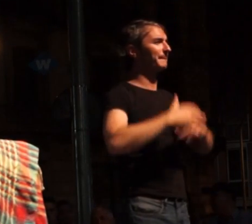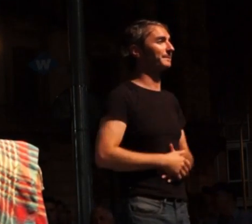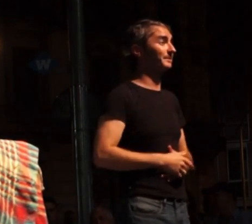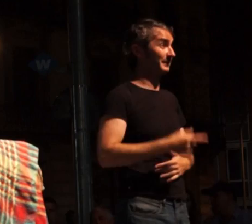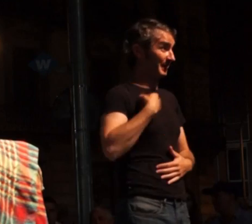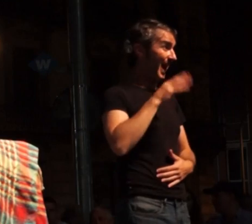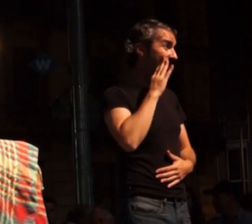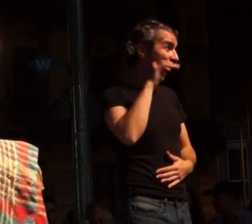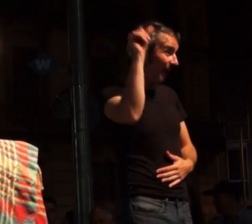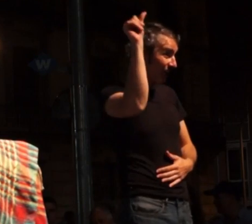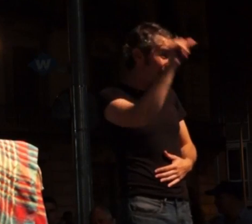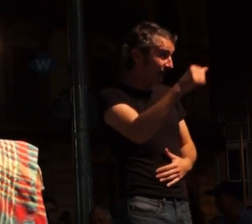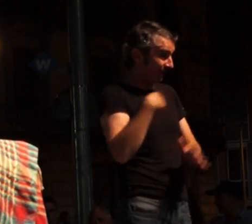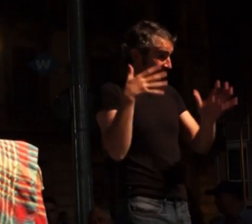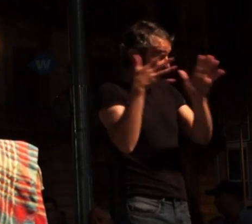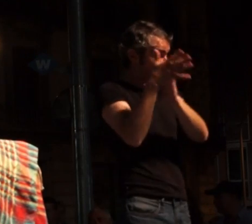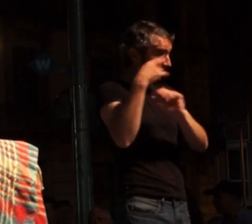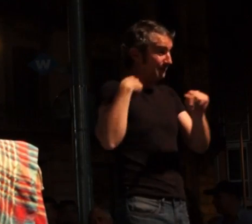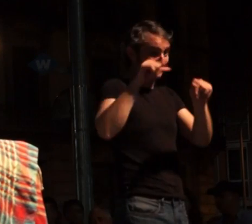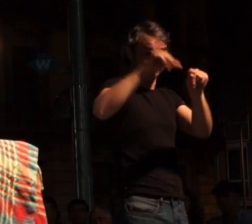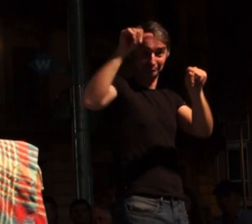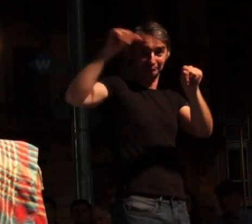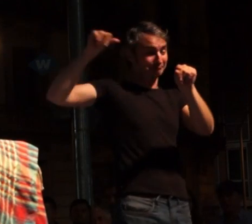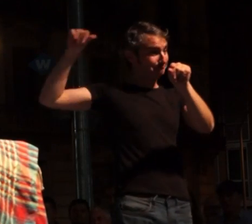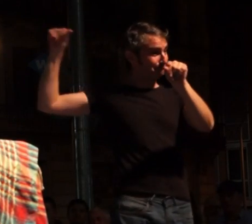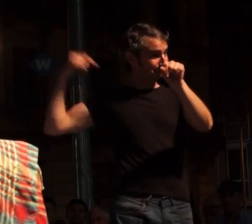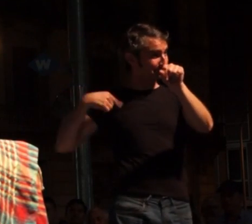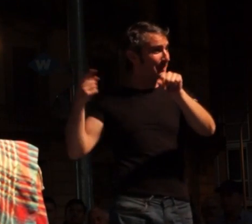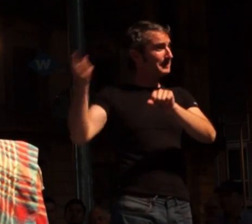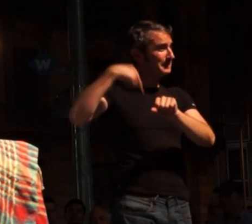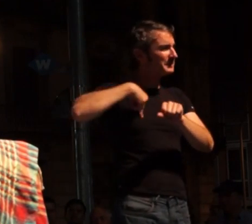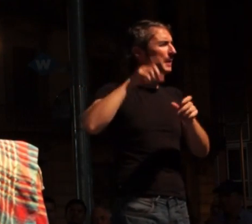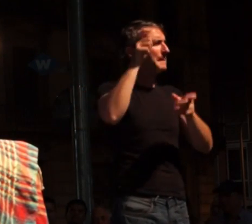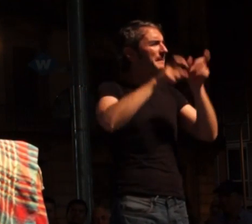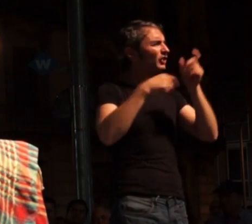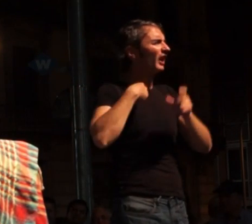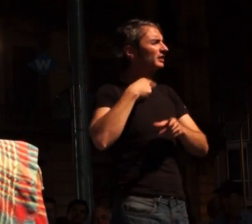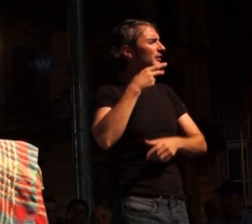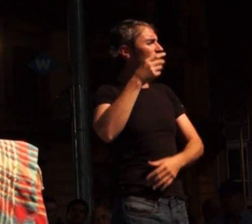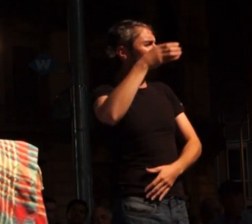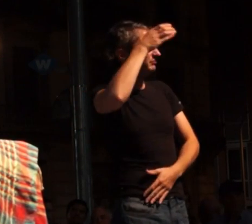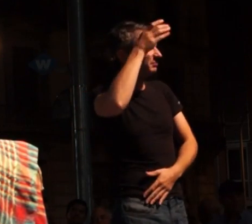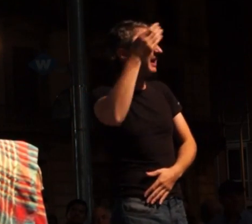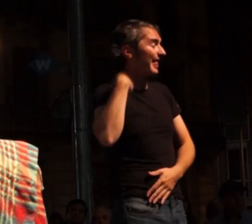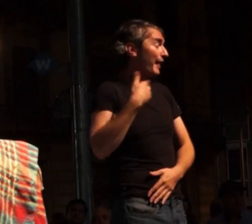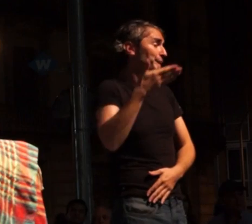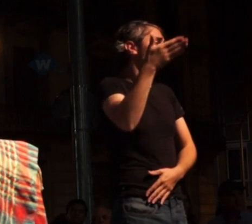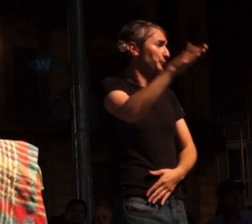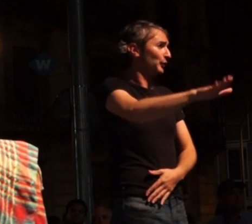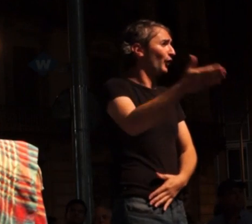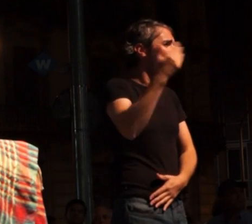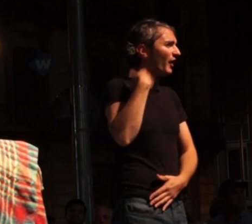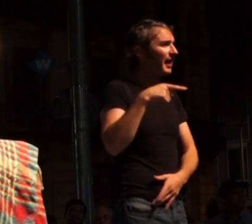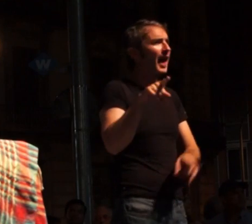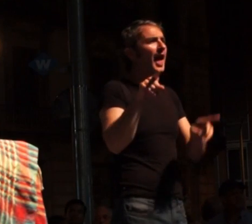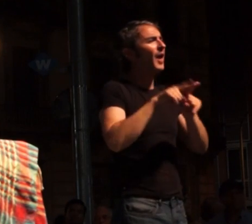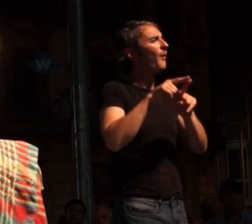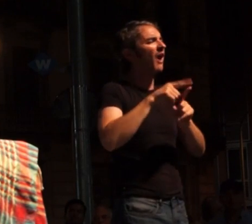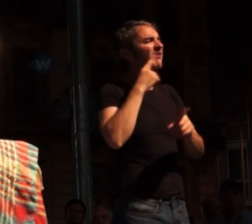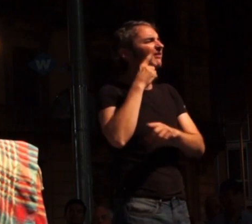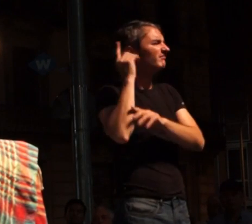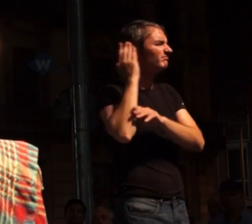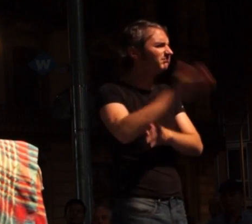Toda esta gente, la mejor generación de lluitadores y de intelectuales, morts, condemnat a l'amargura de la derrota i